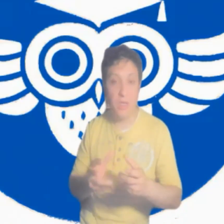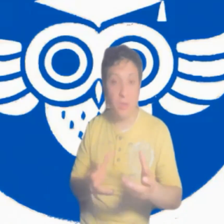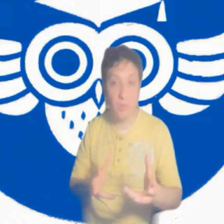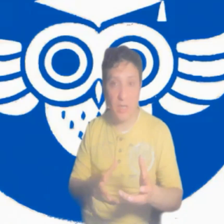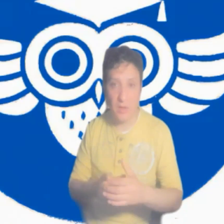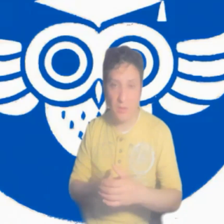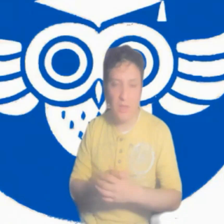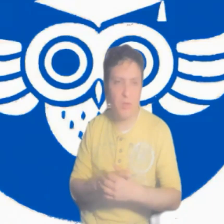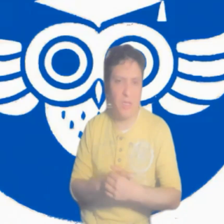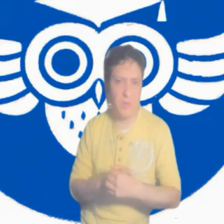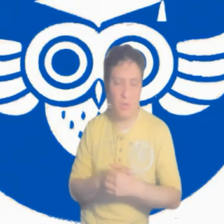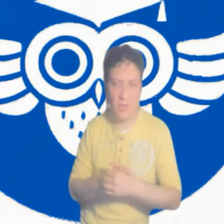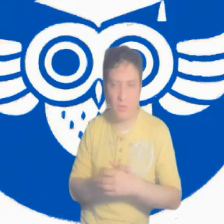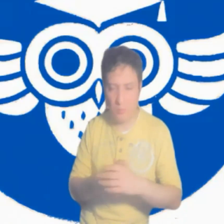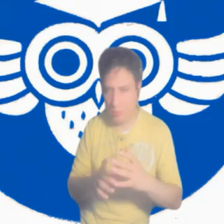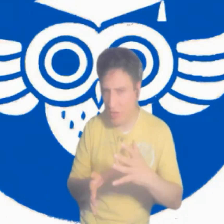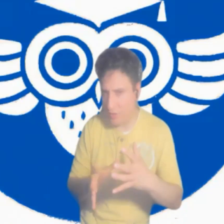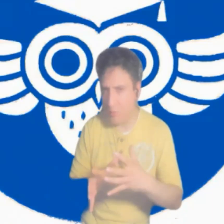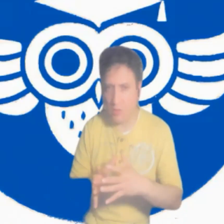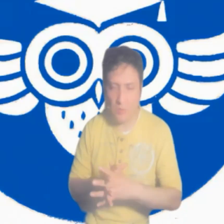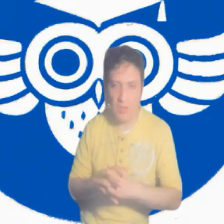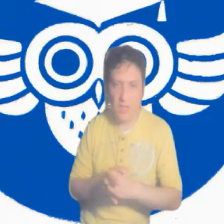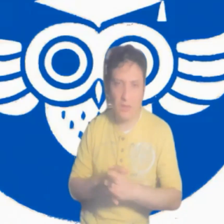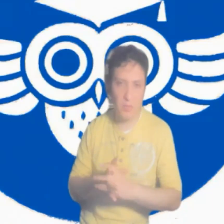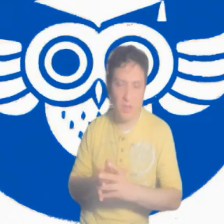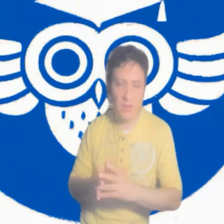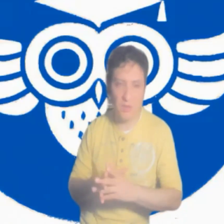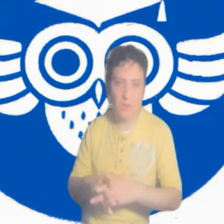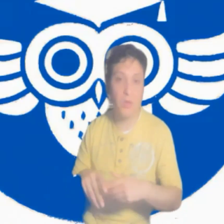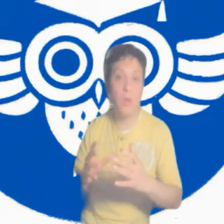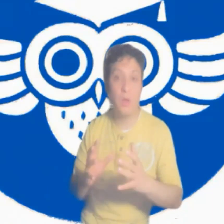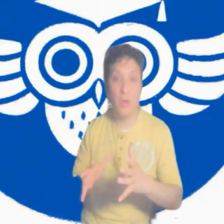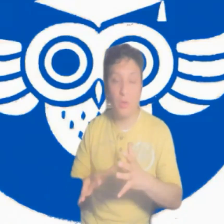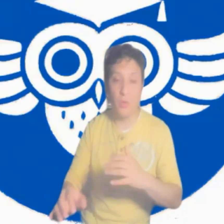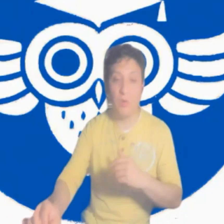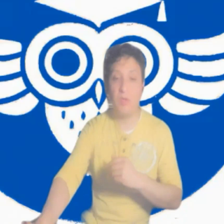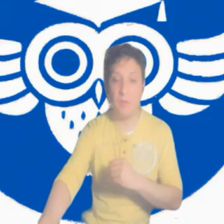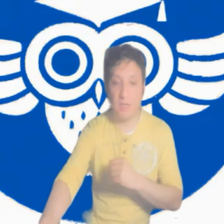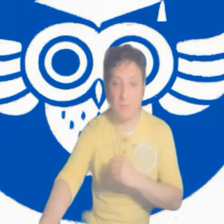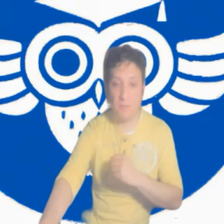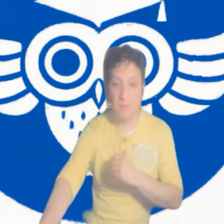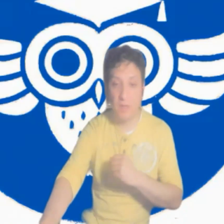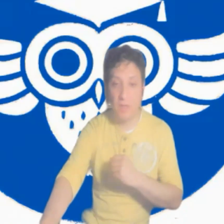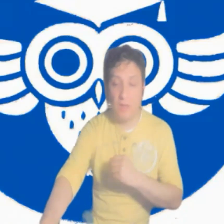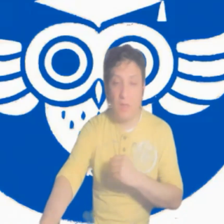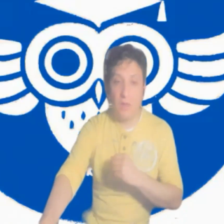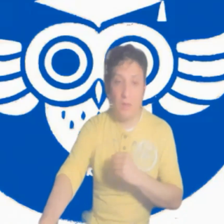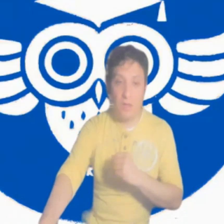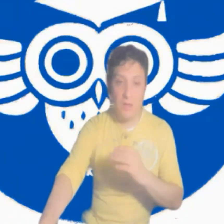es tan complicado. Ya sabemos que las etimologías son un poco complicadas, pero en esta ocasión no, vamos a ver allá. Este va